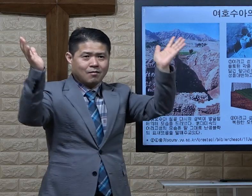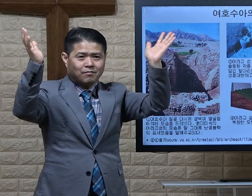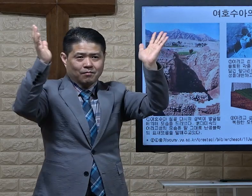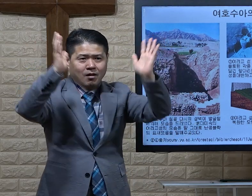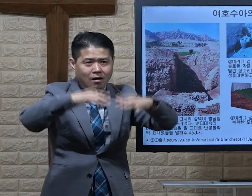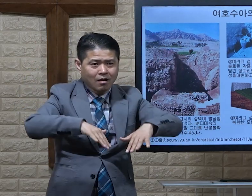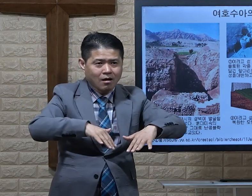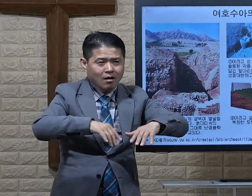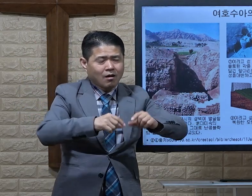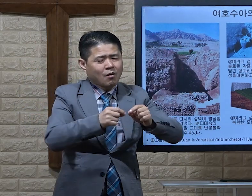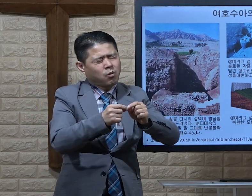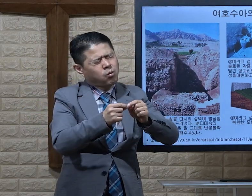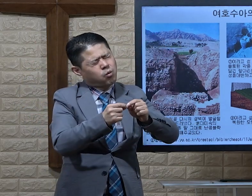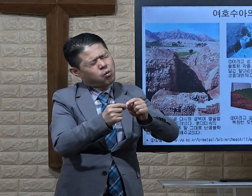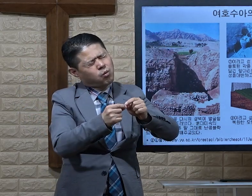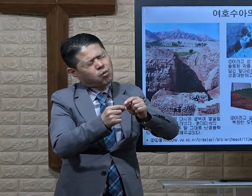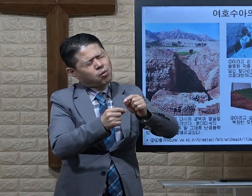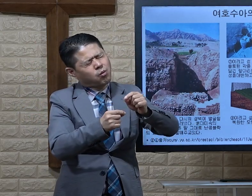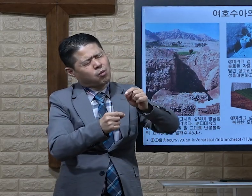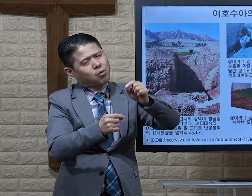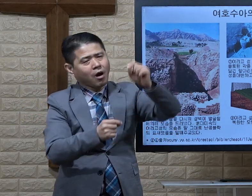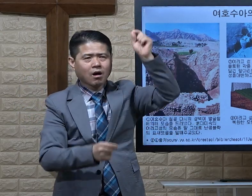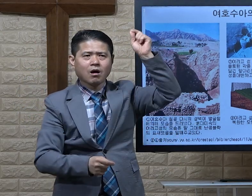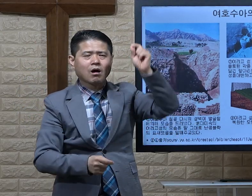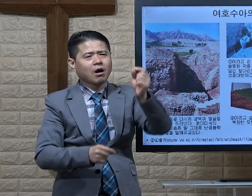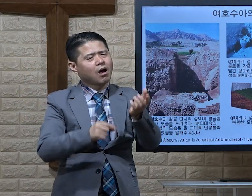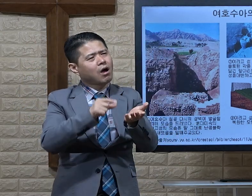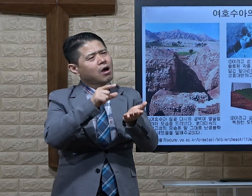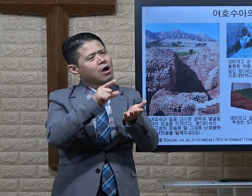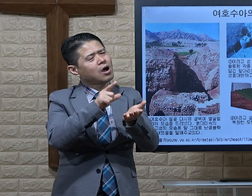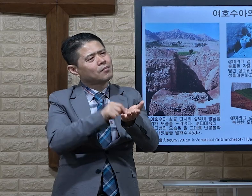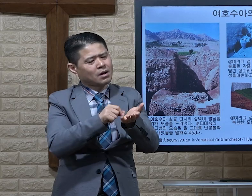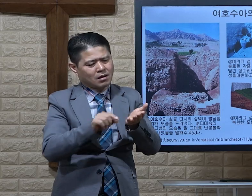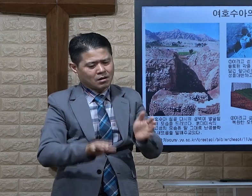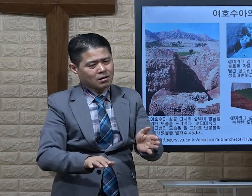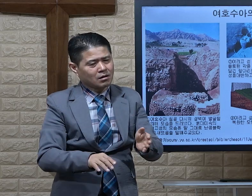그런데 정말 높이가 높고